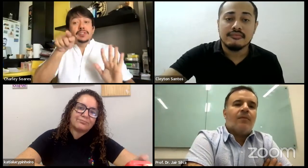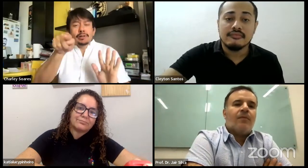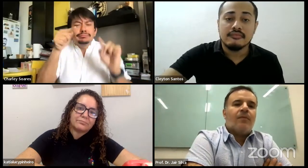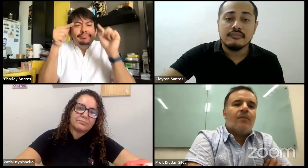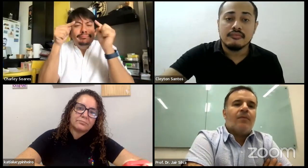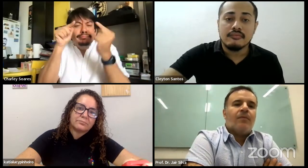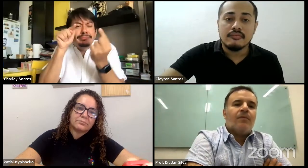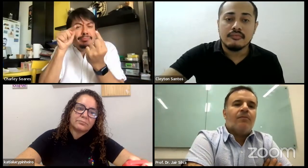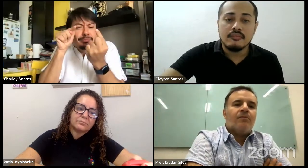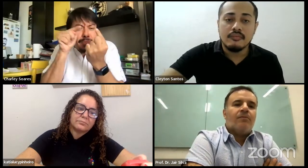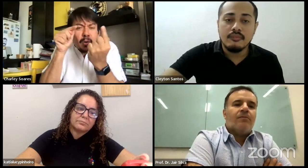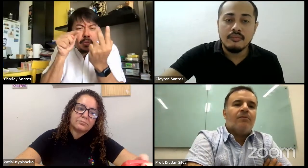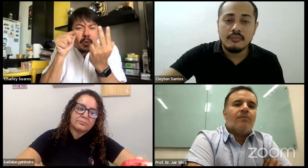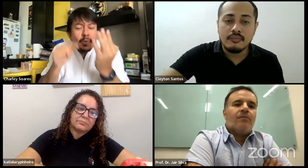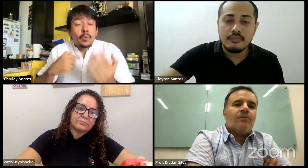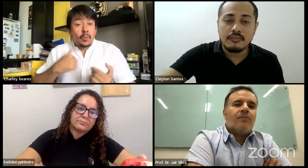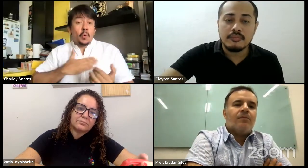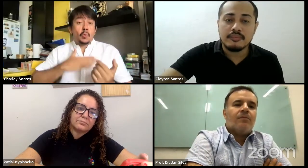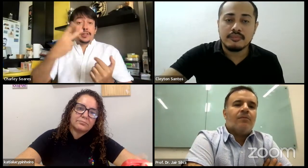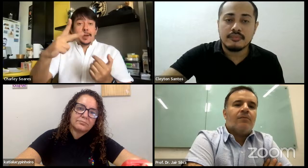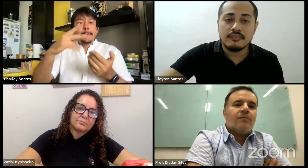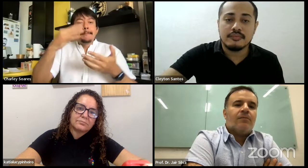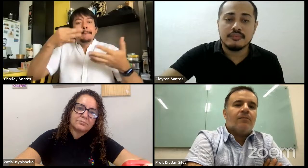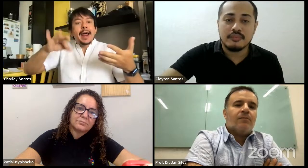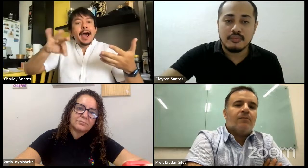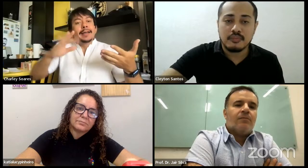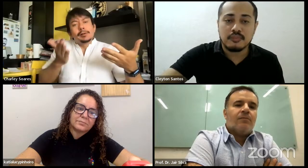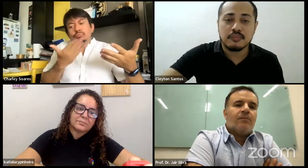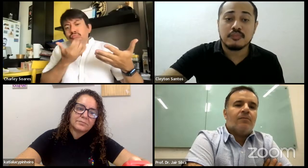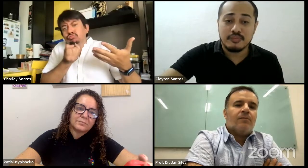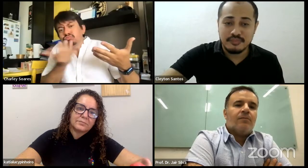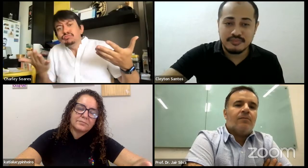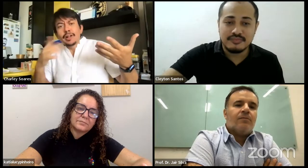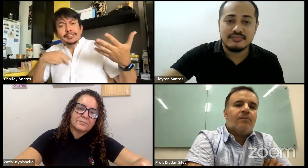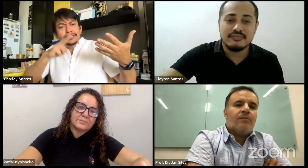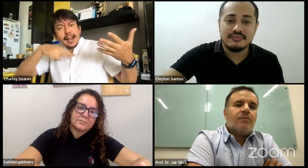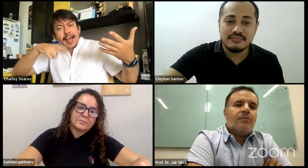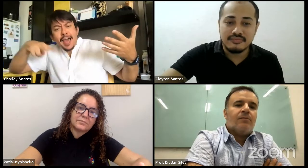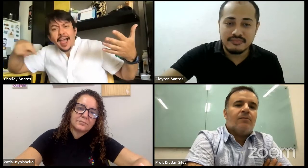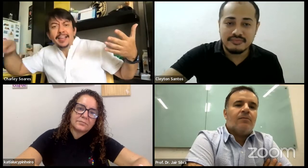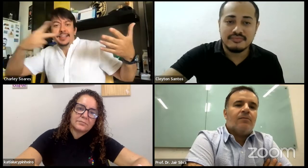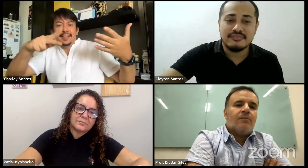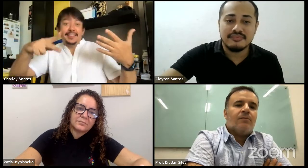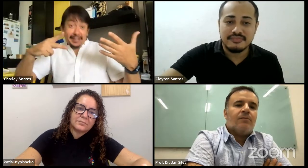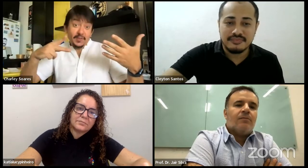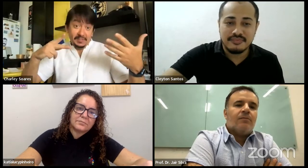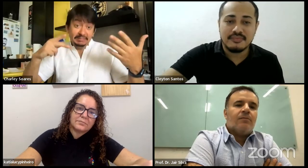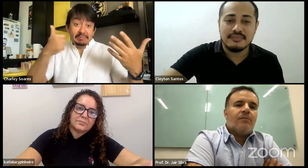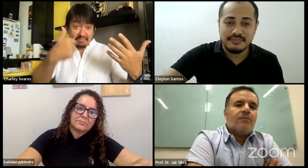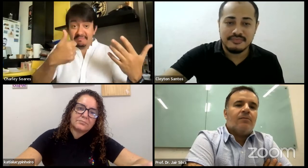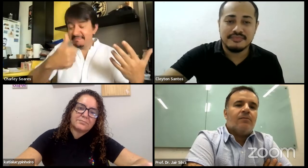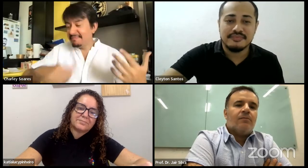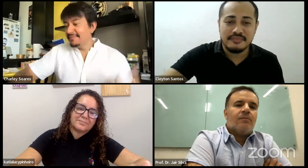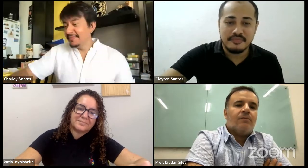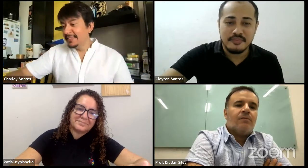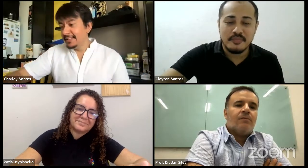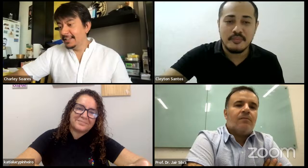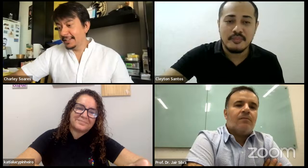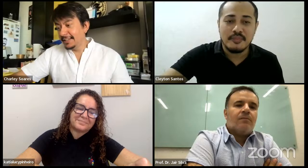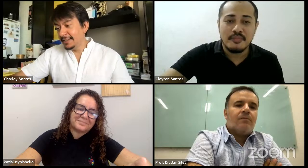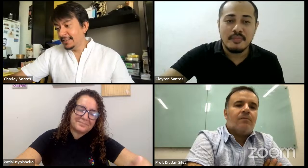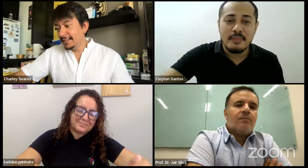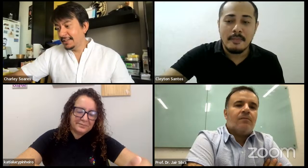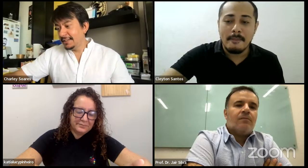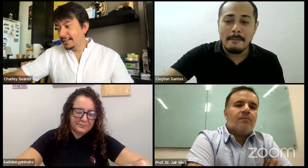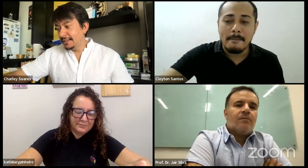e você não foi prolixo na sua escrita. Eu gostei muito de como você organizou a sua